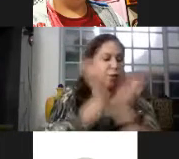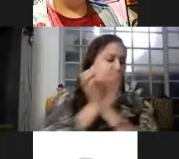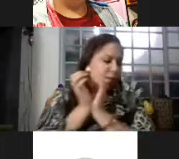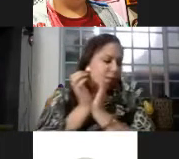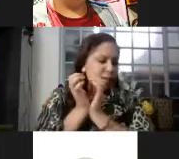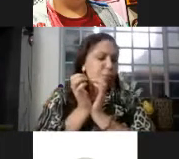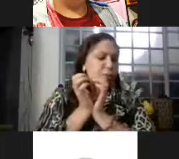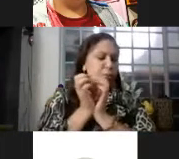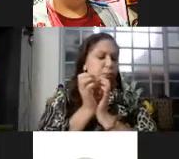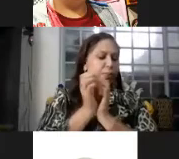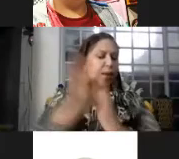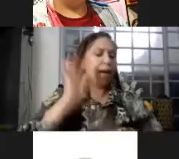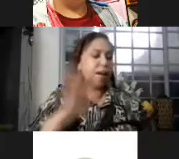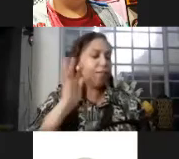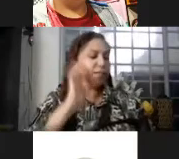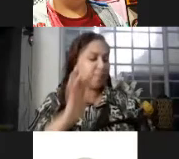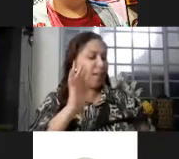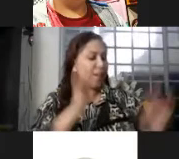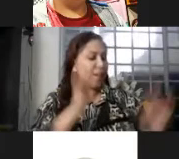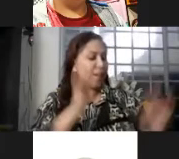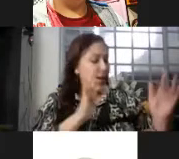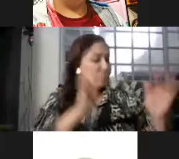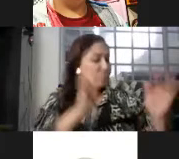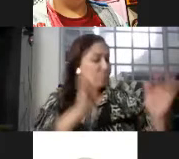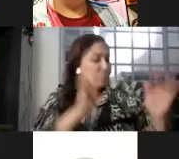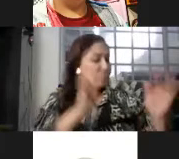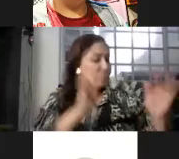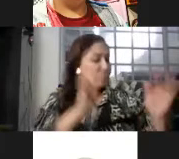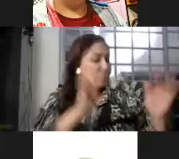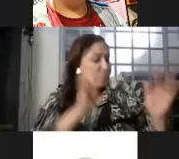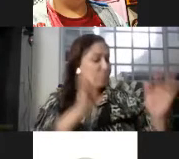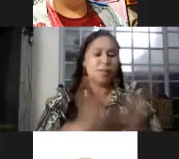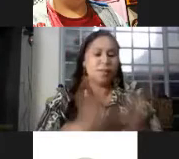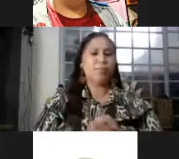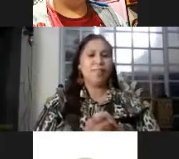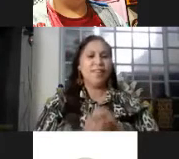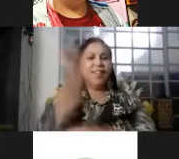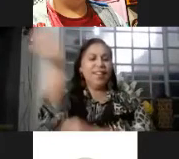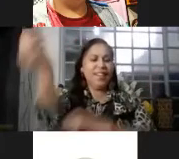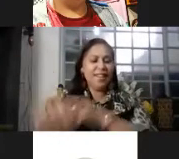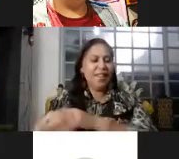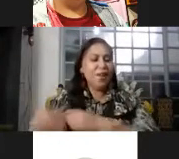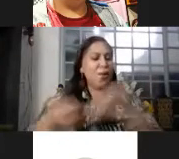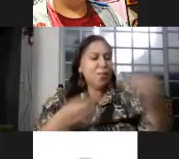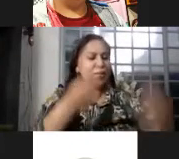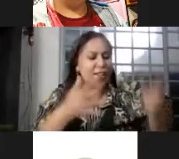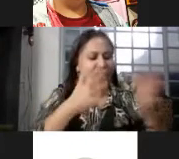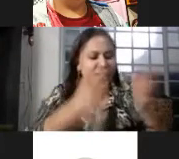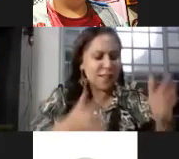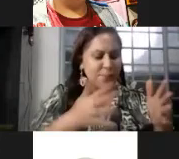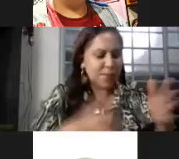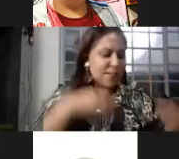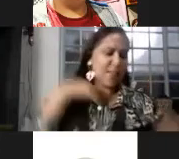telefone e organizar um grupo. Ah, vai ser legal, nós vamos namorar bastante. Como fica